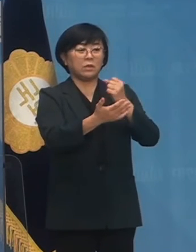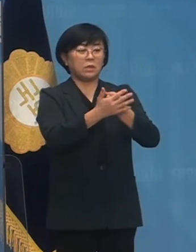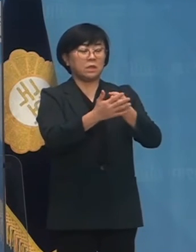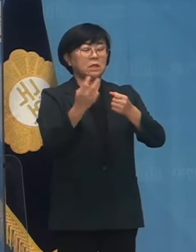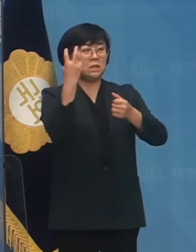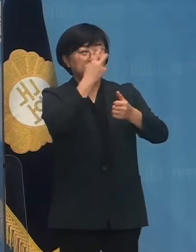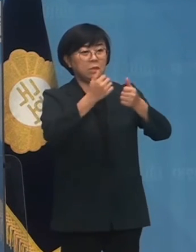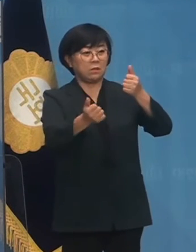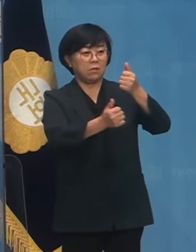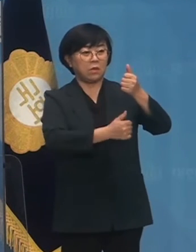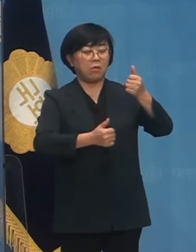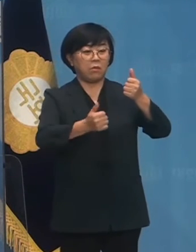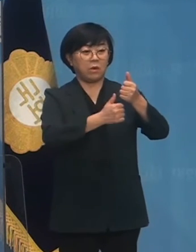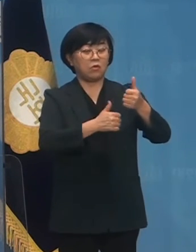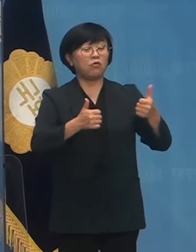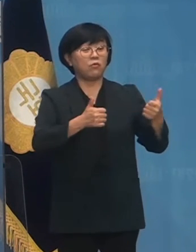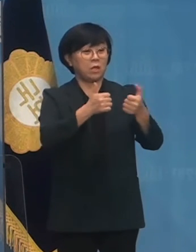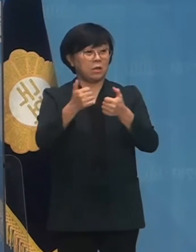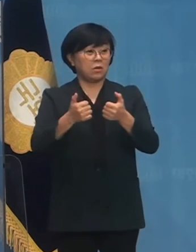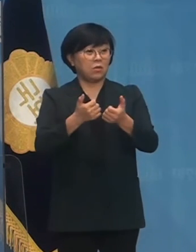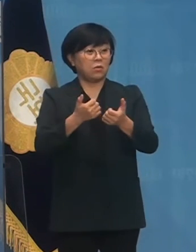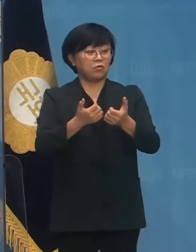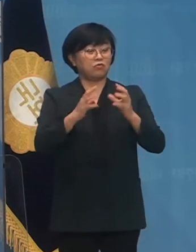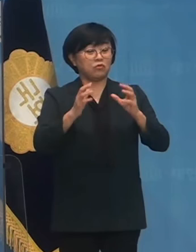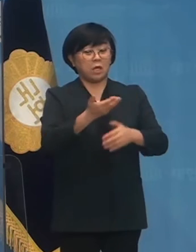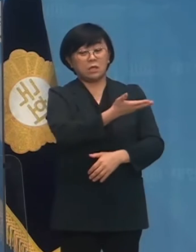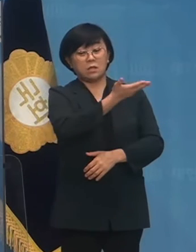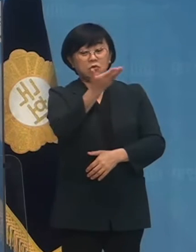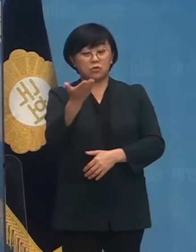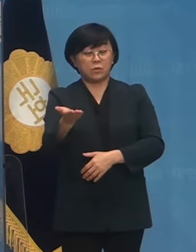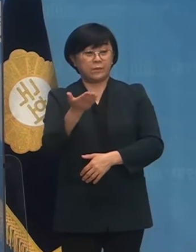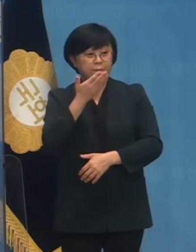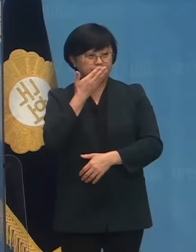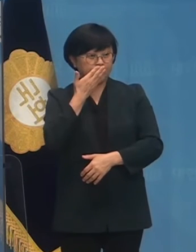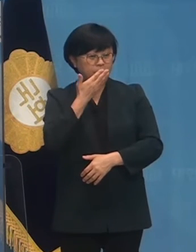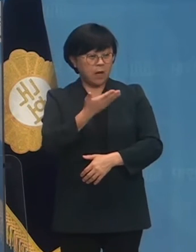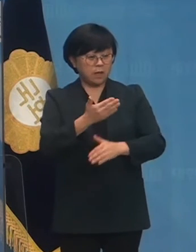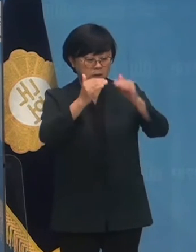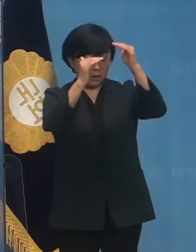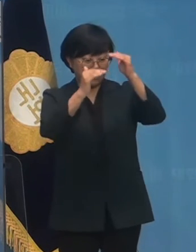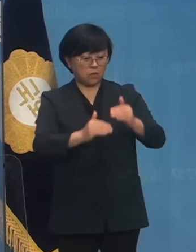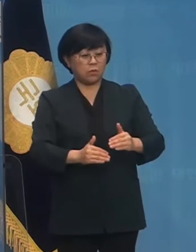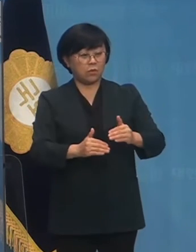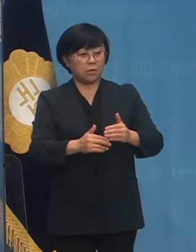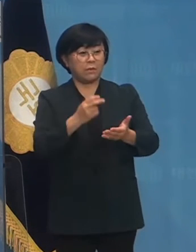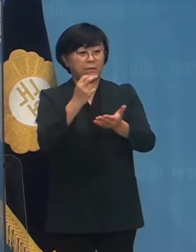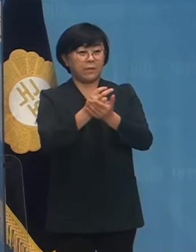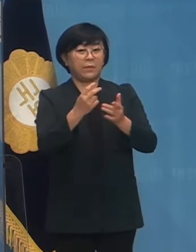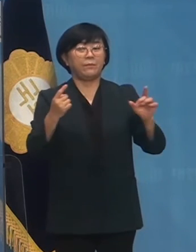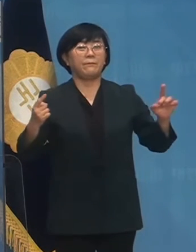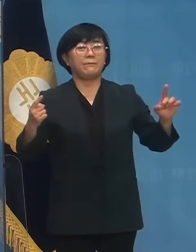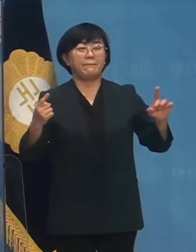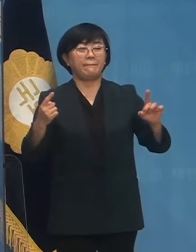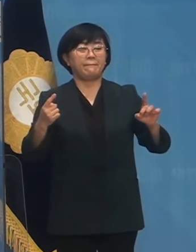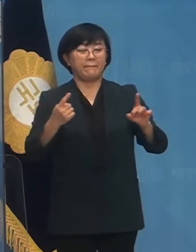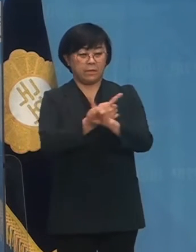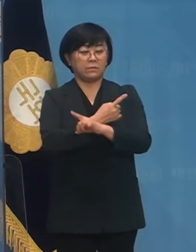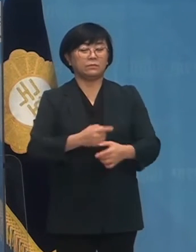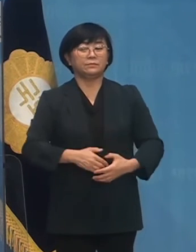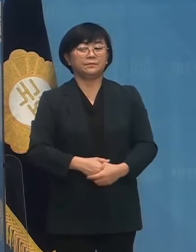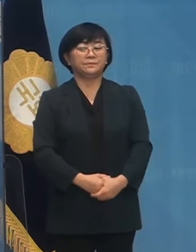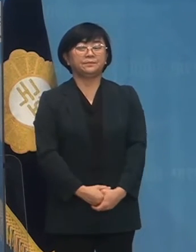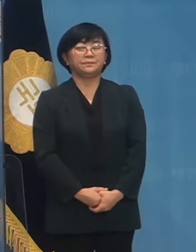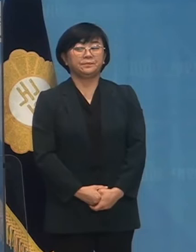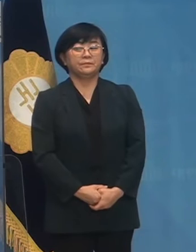손실보상심의원의 회의록을 국회에 제출할 수 있도록 하는 내용으로 법을